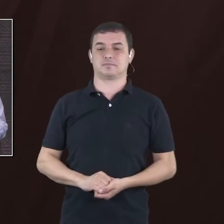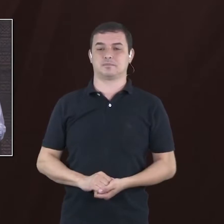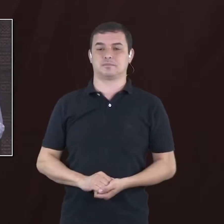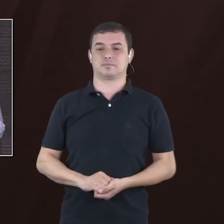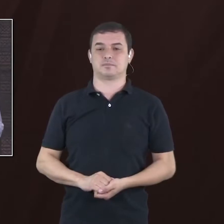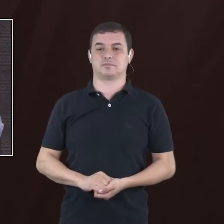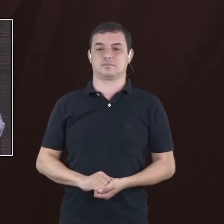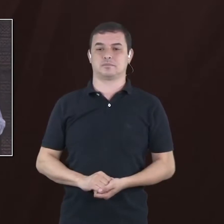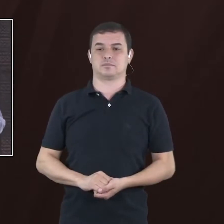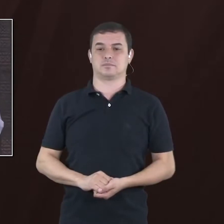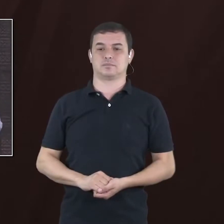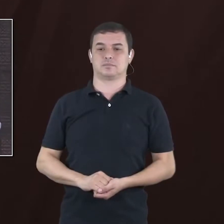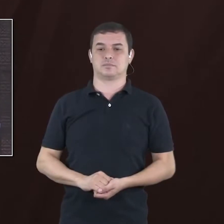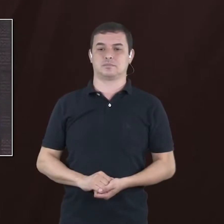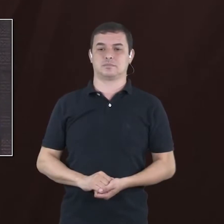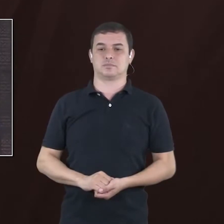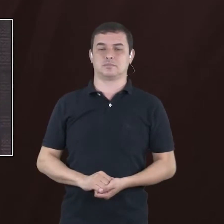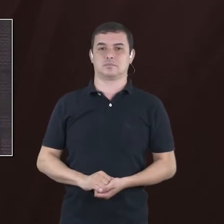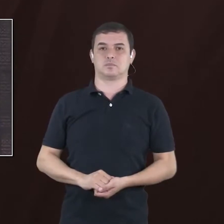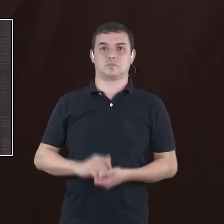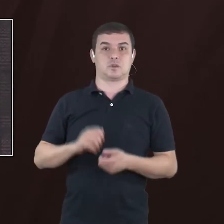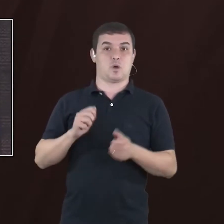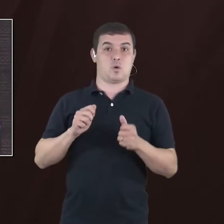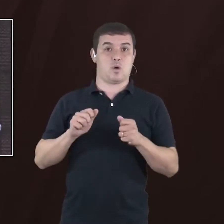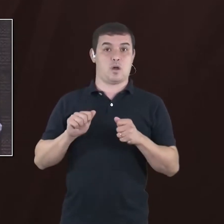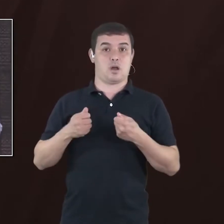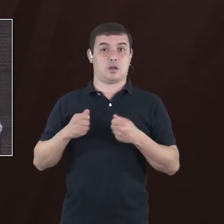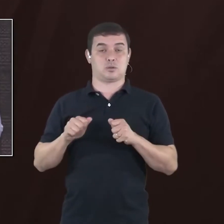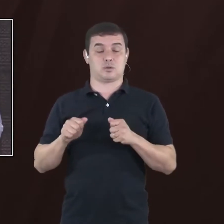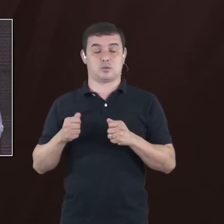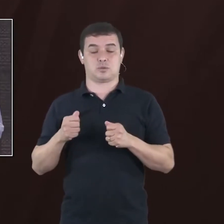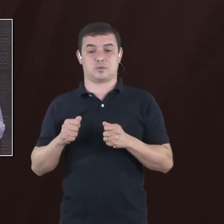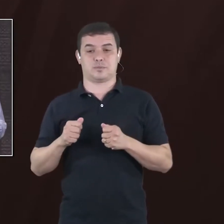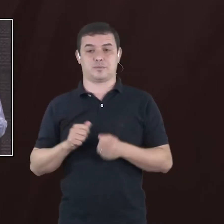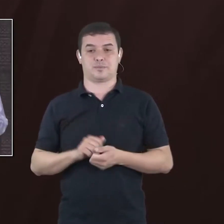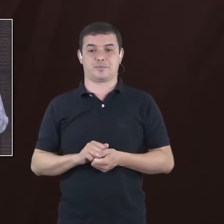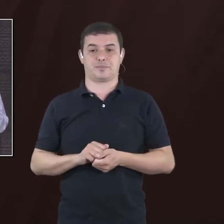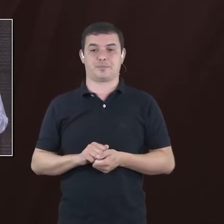E ali ficou claro em Atos,